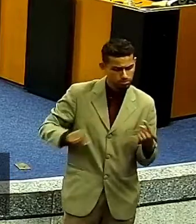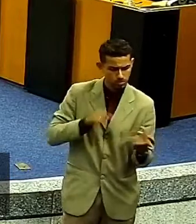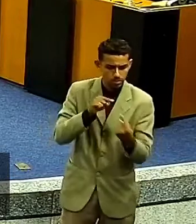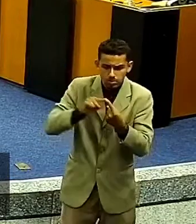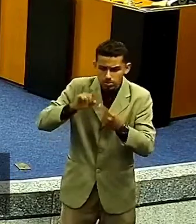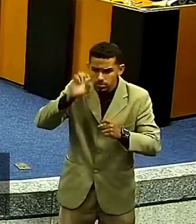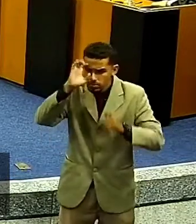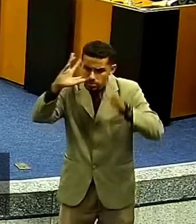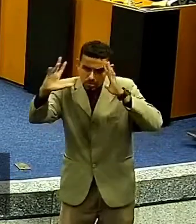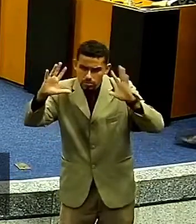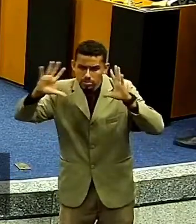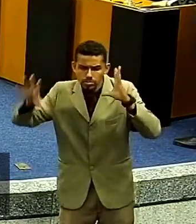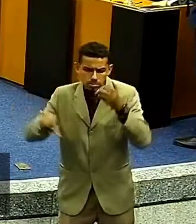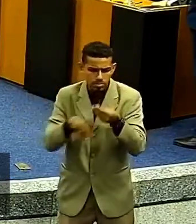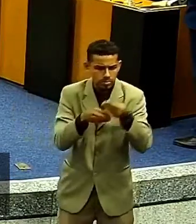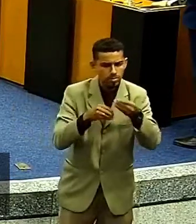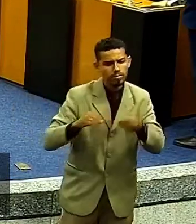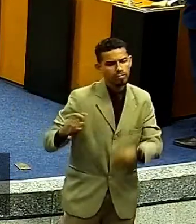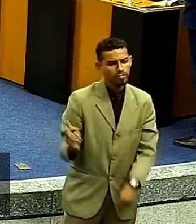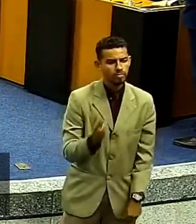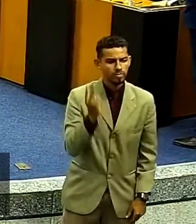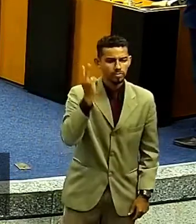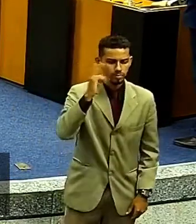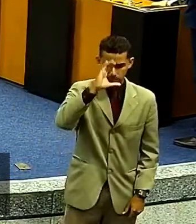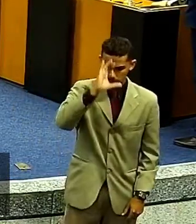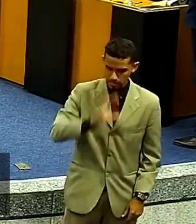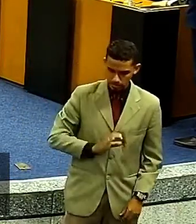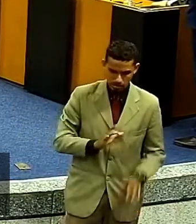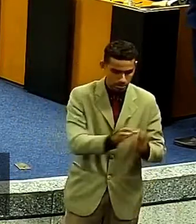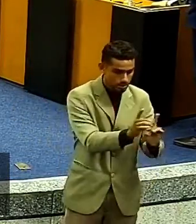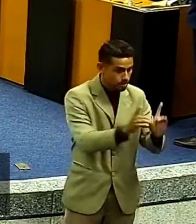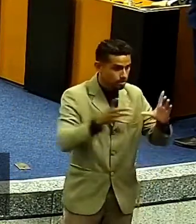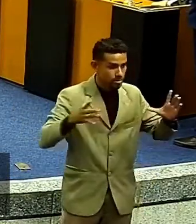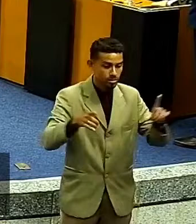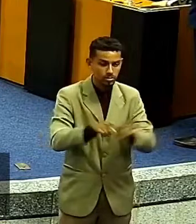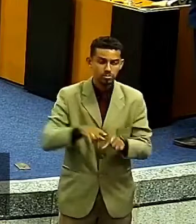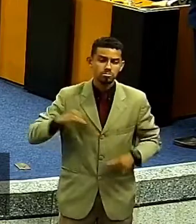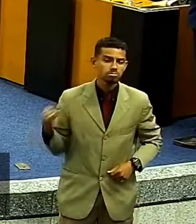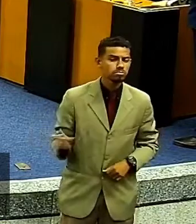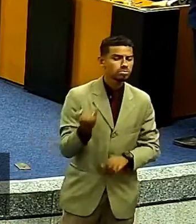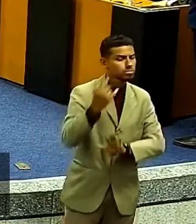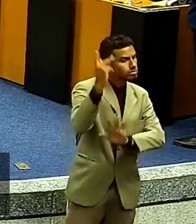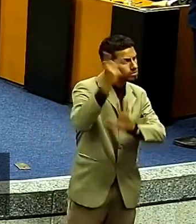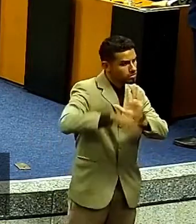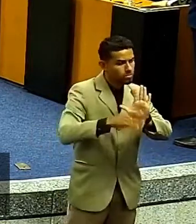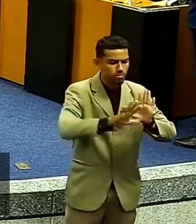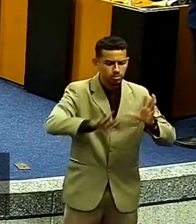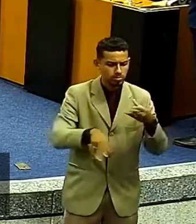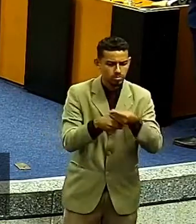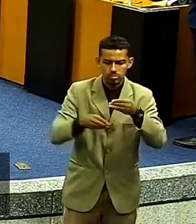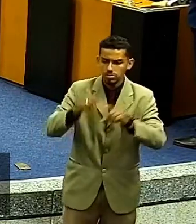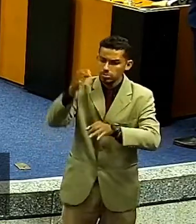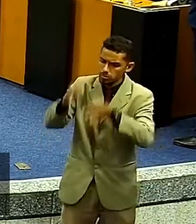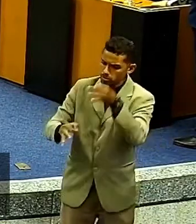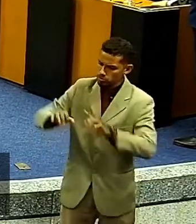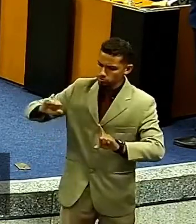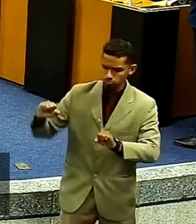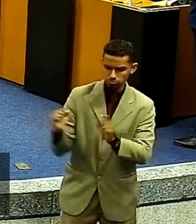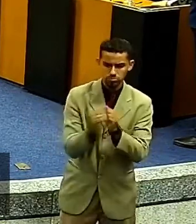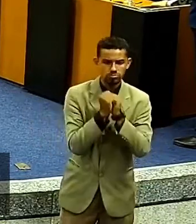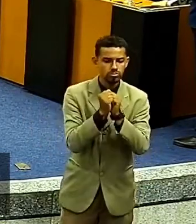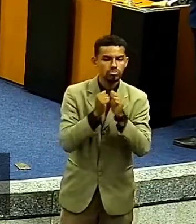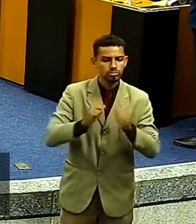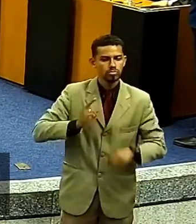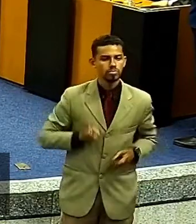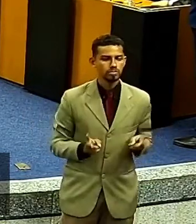que possam agregar valor à Cid democracia dando relevo ao projeto de construção de uma sociedade Justa e